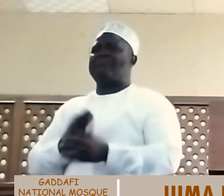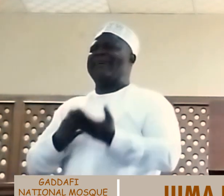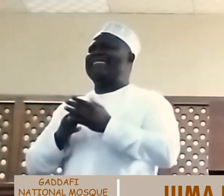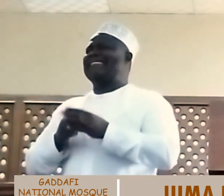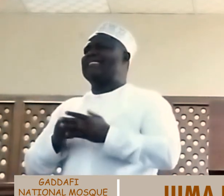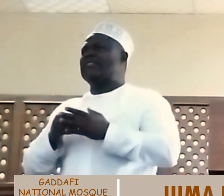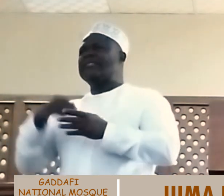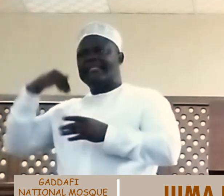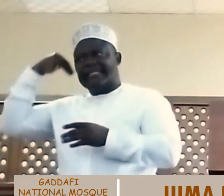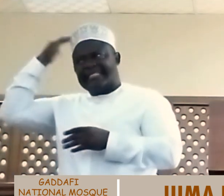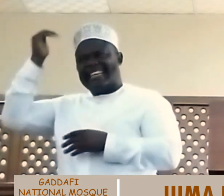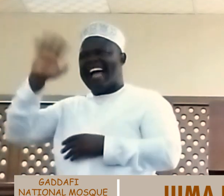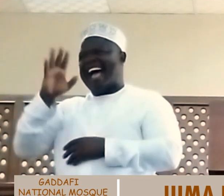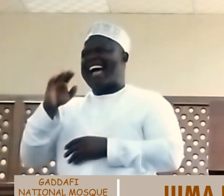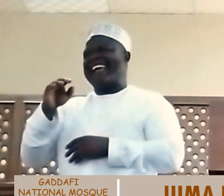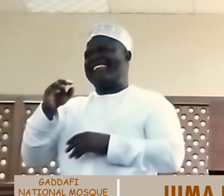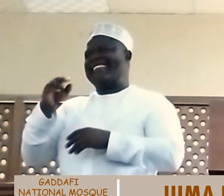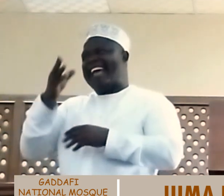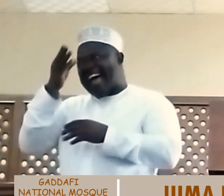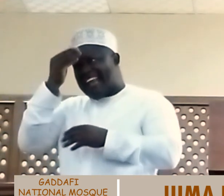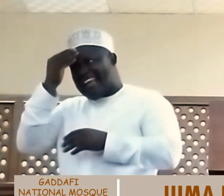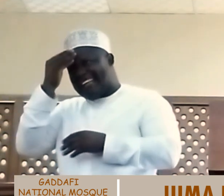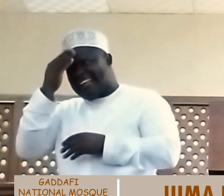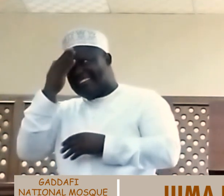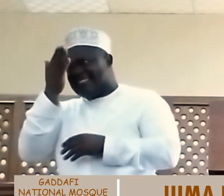nnyo, yasomako ku ddiini